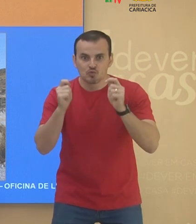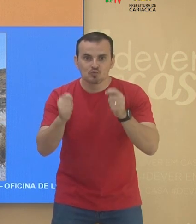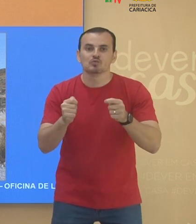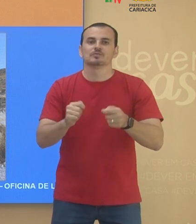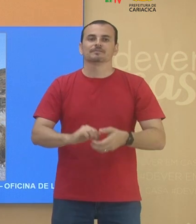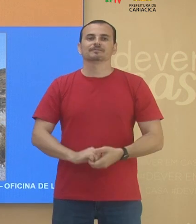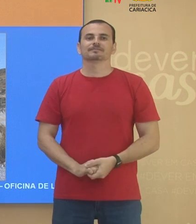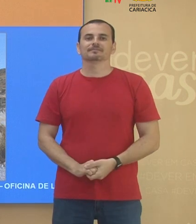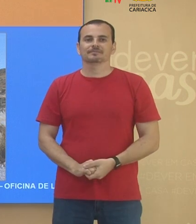Carroça.